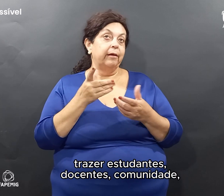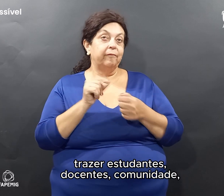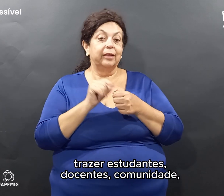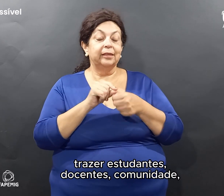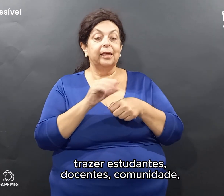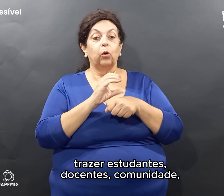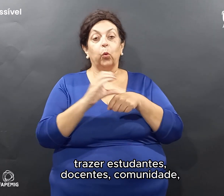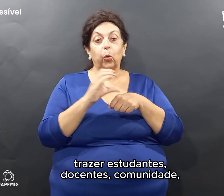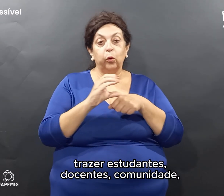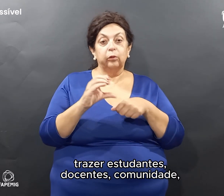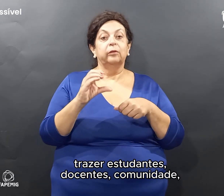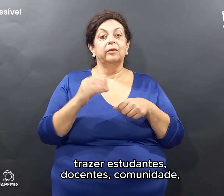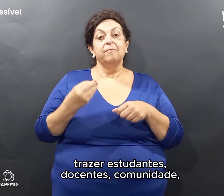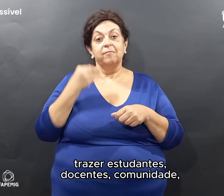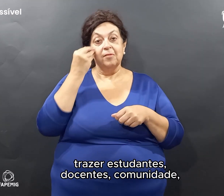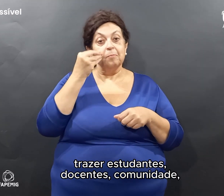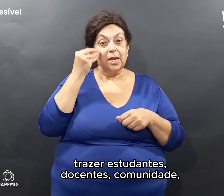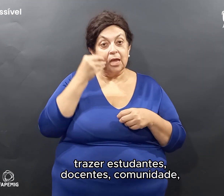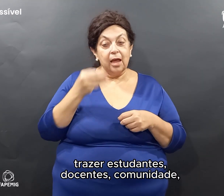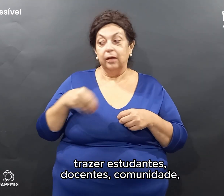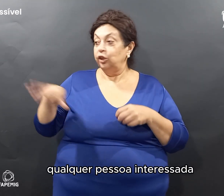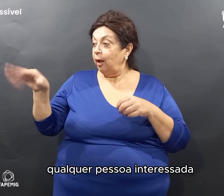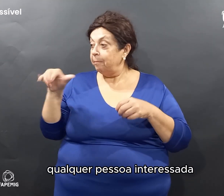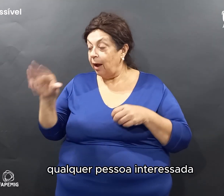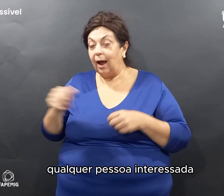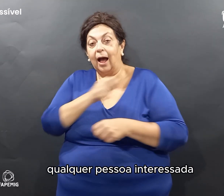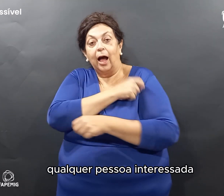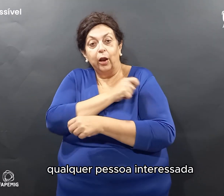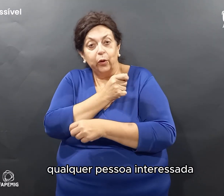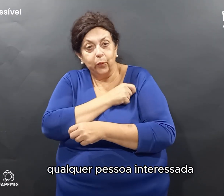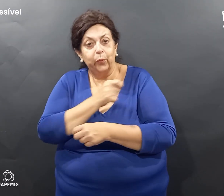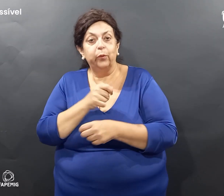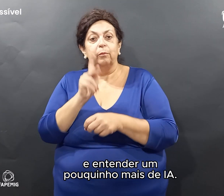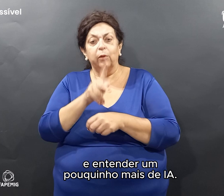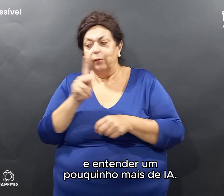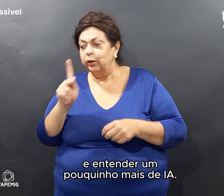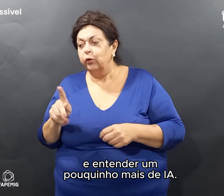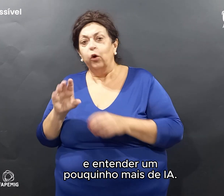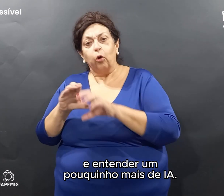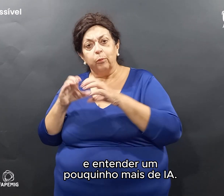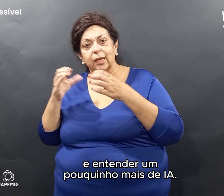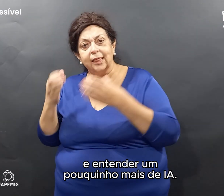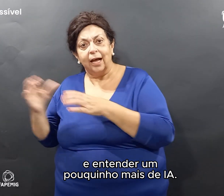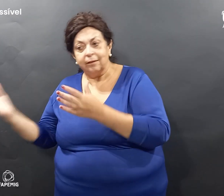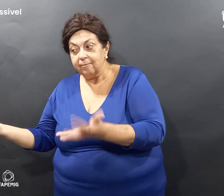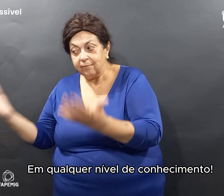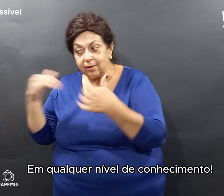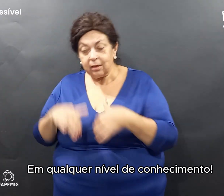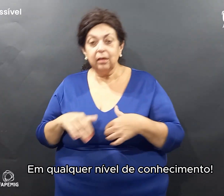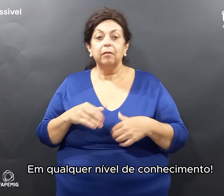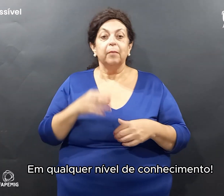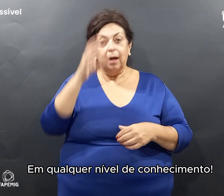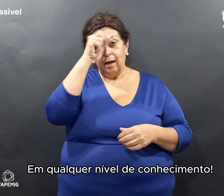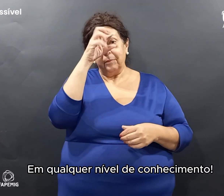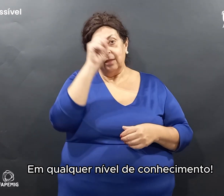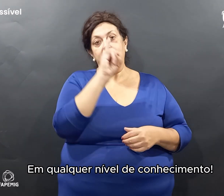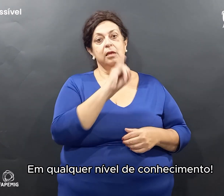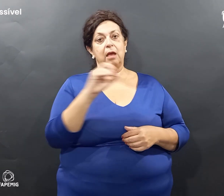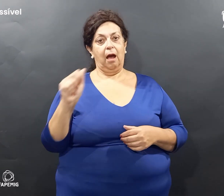trazer estudantes, docentes, comunidade, qualquer pessoa interessada e entender um pouquinho mais de IA, em qualquer nível de conhecimento. Não